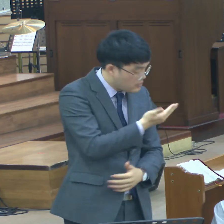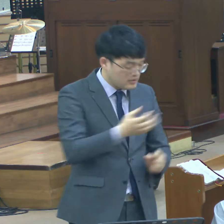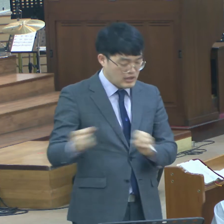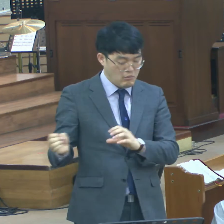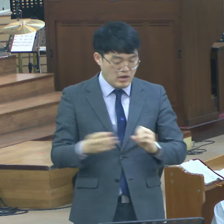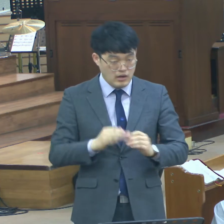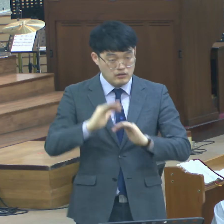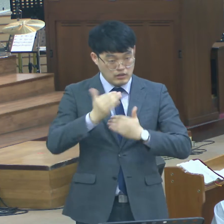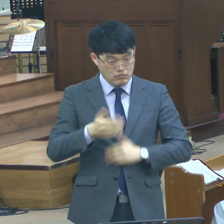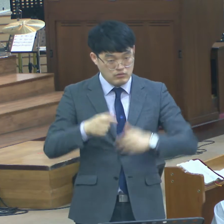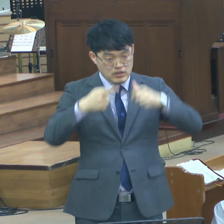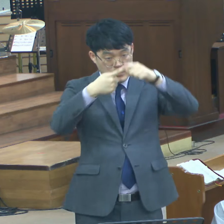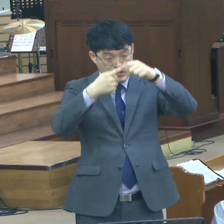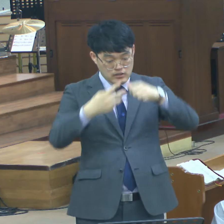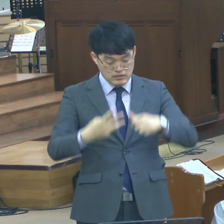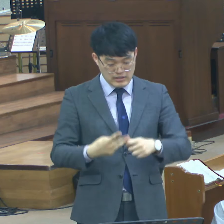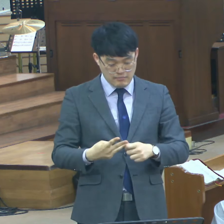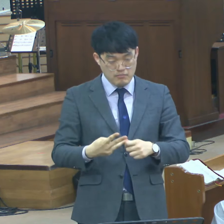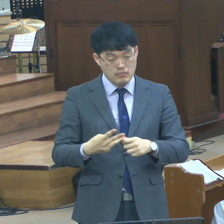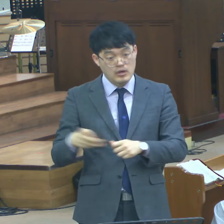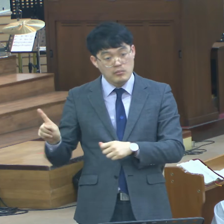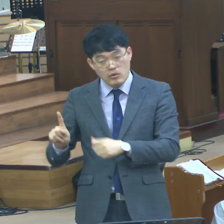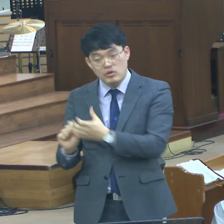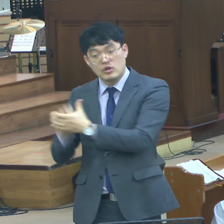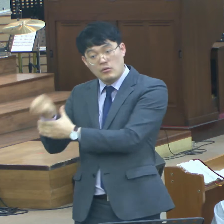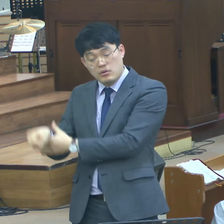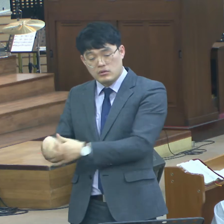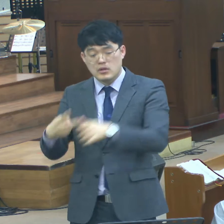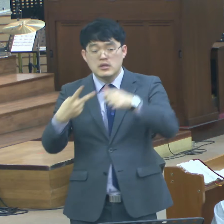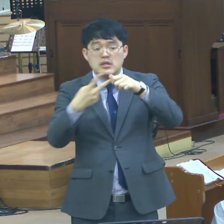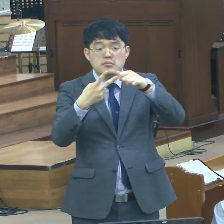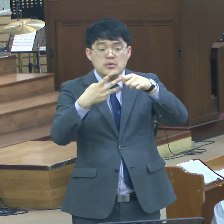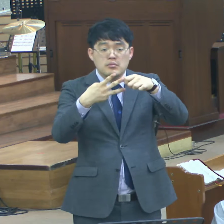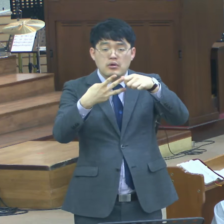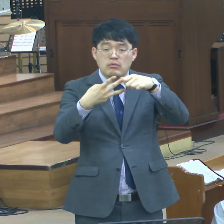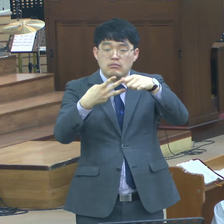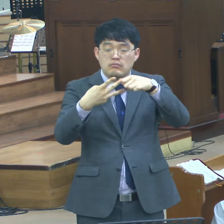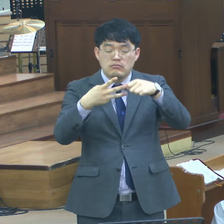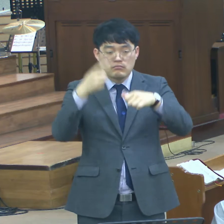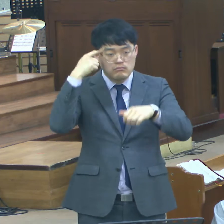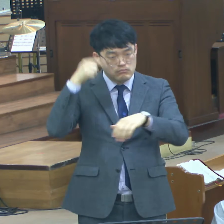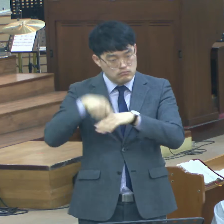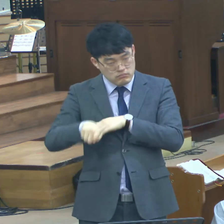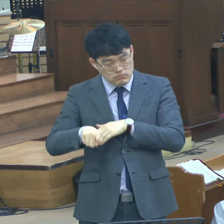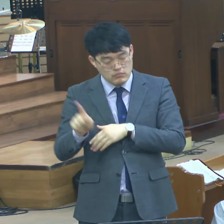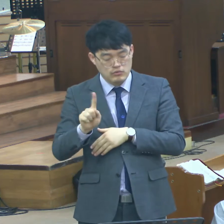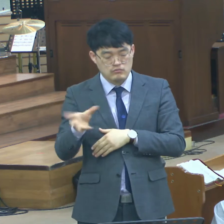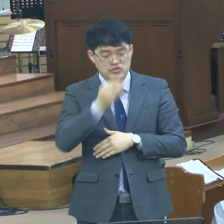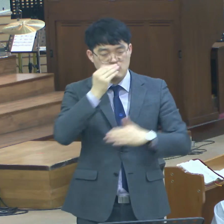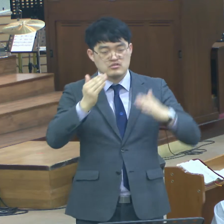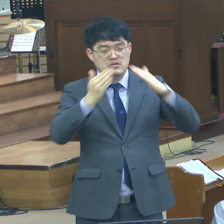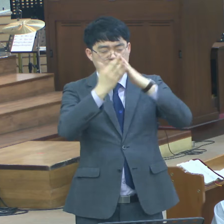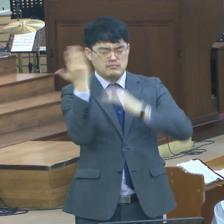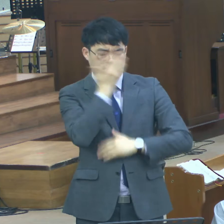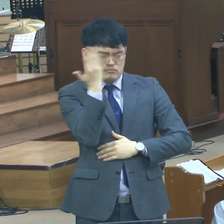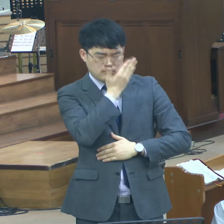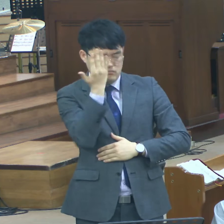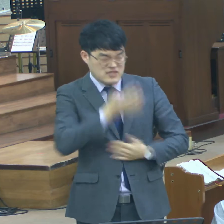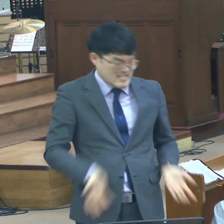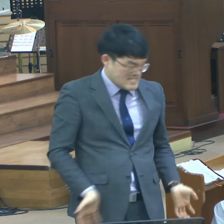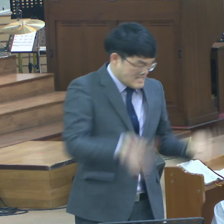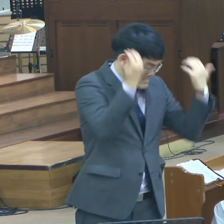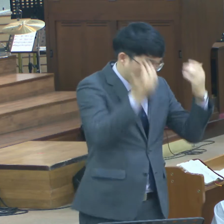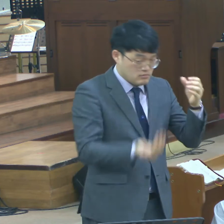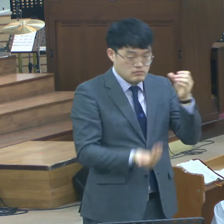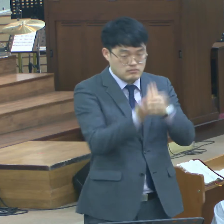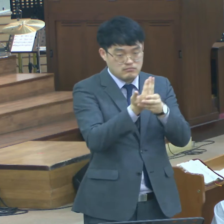말씀 가운데 성전 청결 사건이 15절로 19절에 기록이 됩니다. 이 말씀을